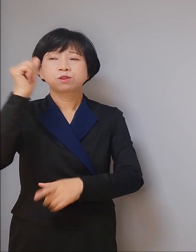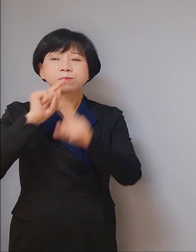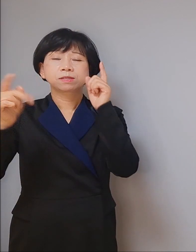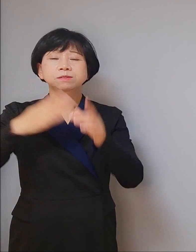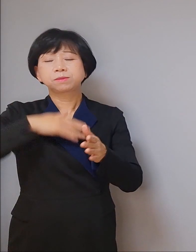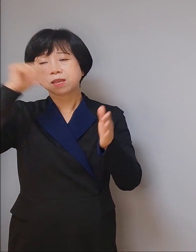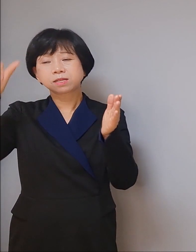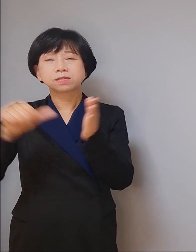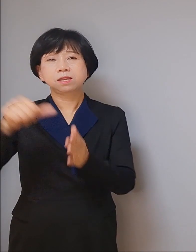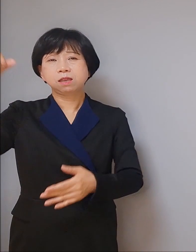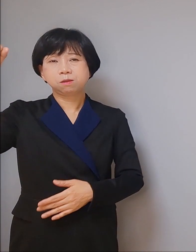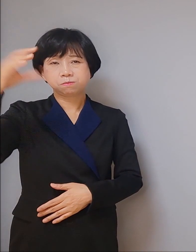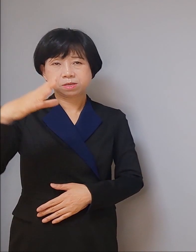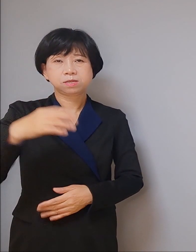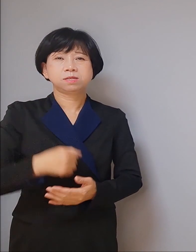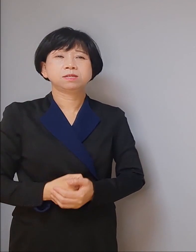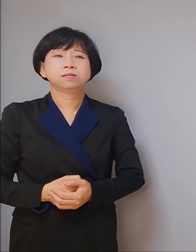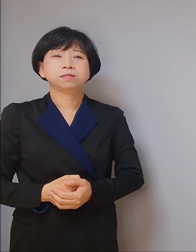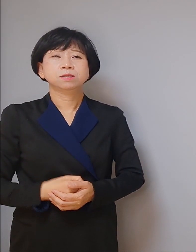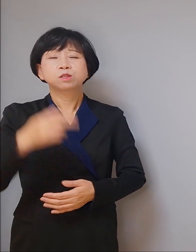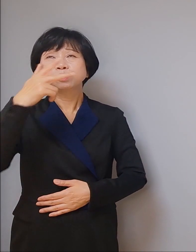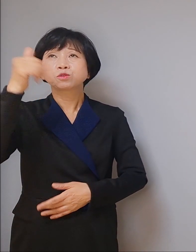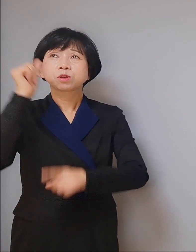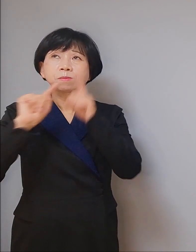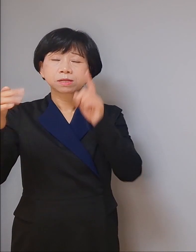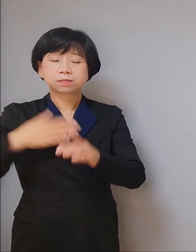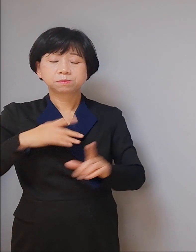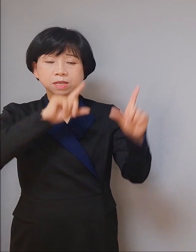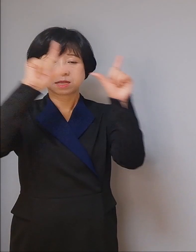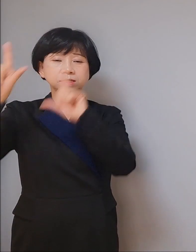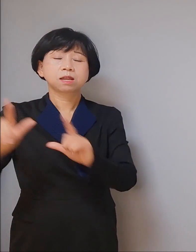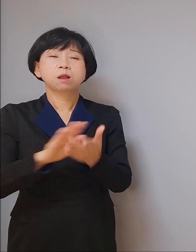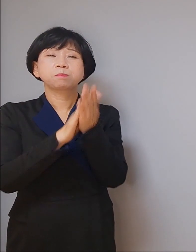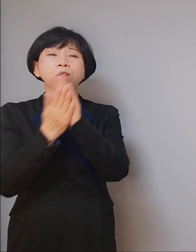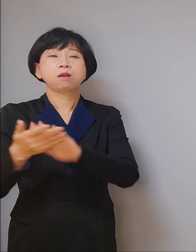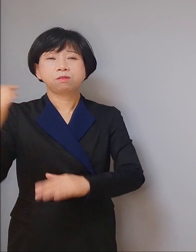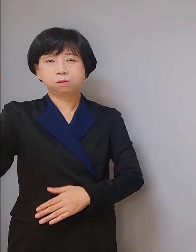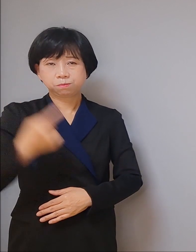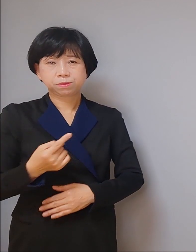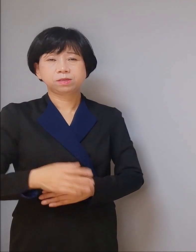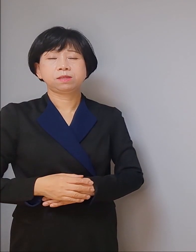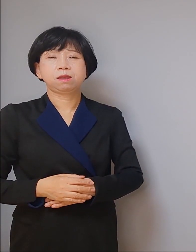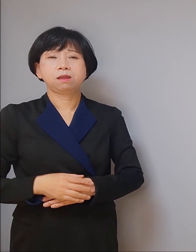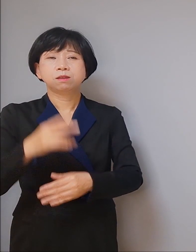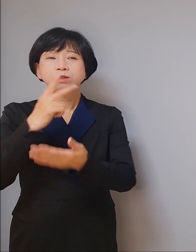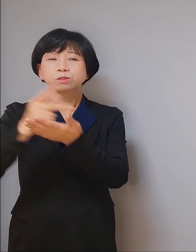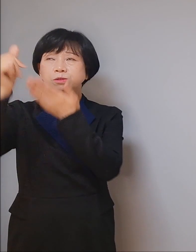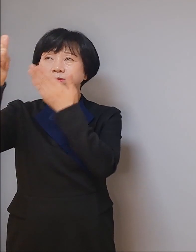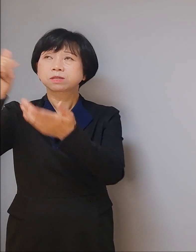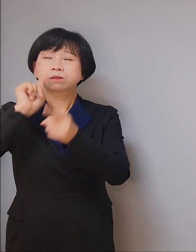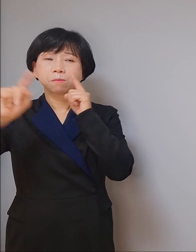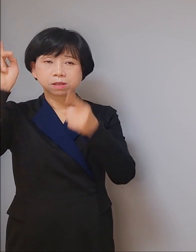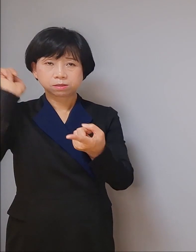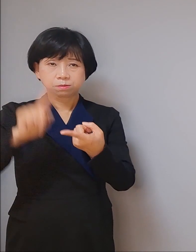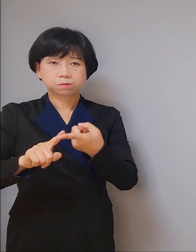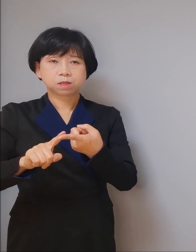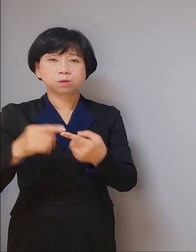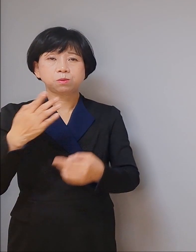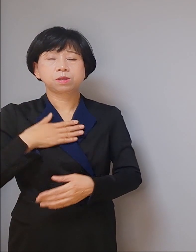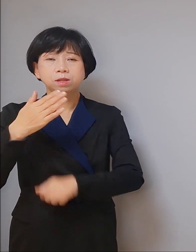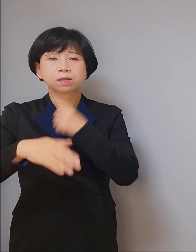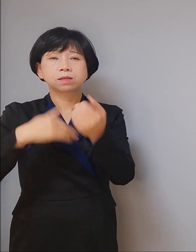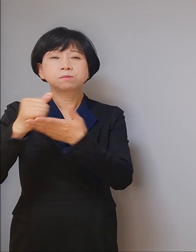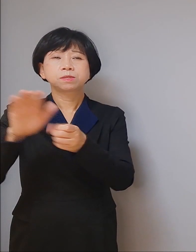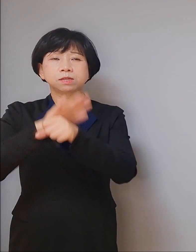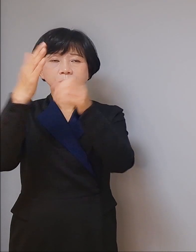내 인생의 빛입니다. 주의 말씀은 내 삶을 변화시킵니다. 주께서 말씀하신 대로 나는